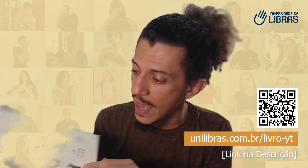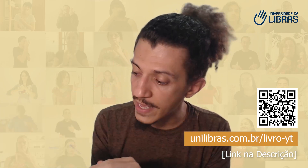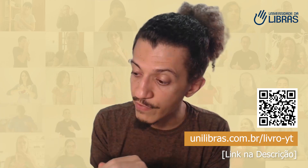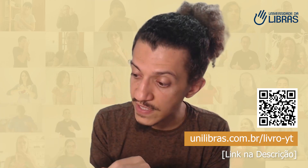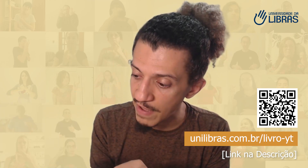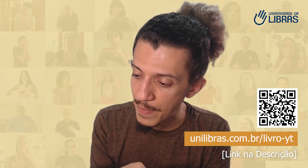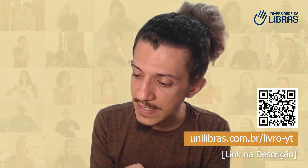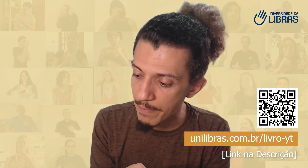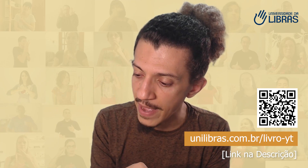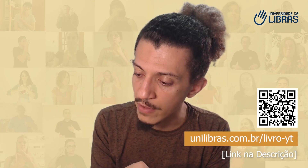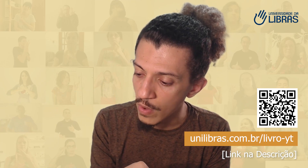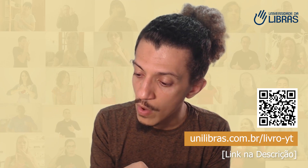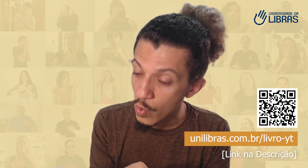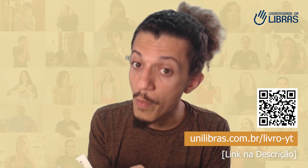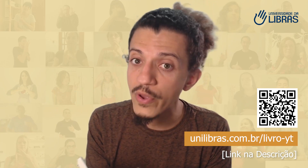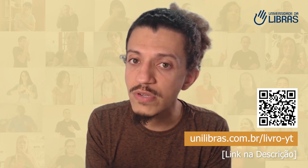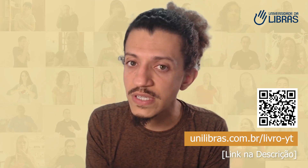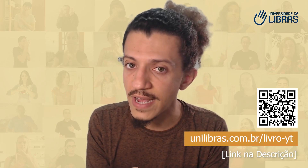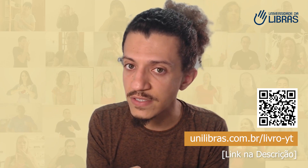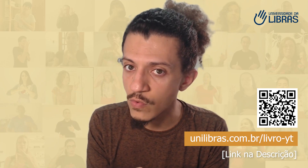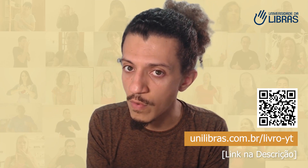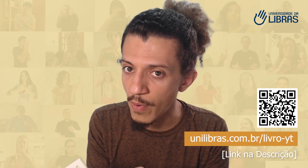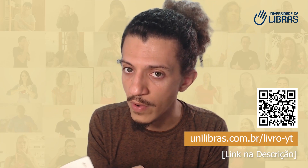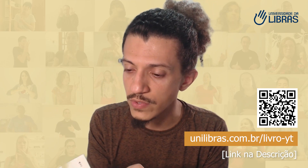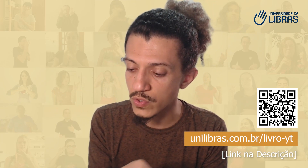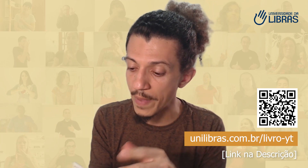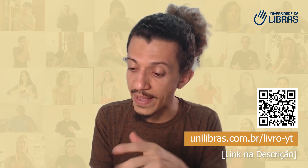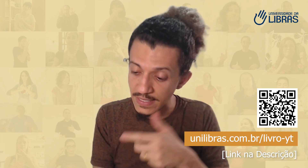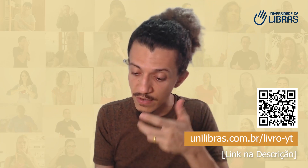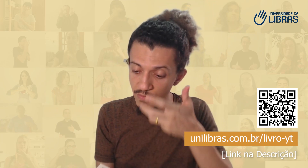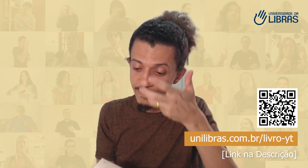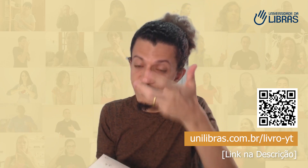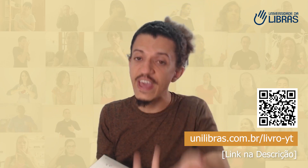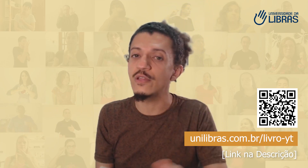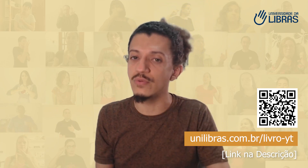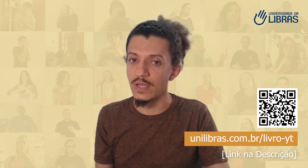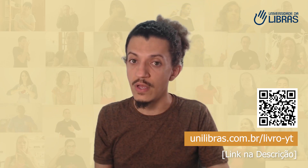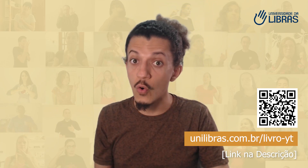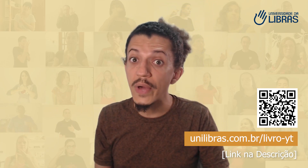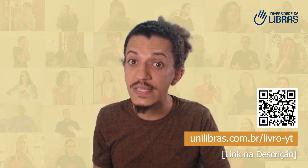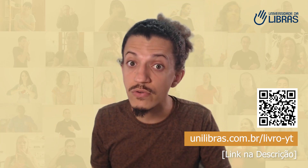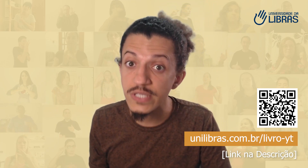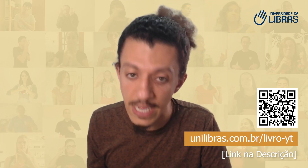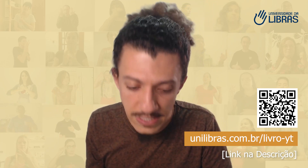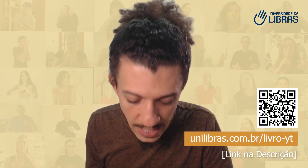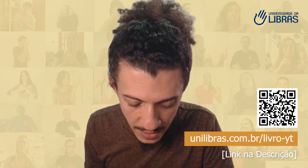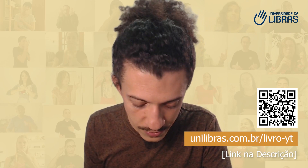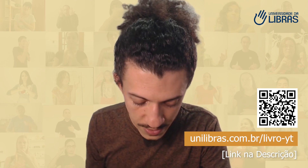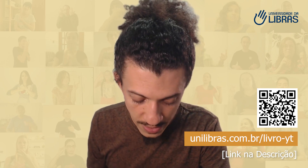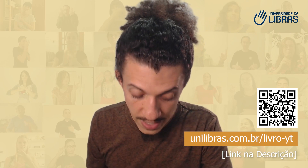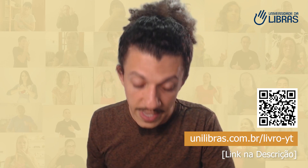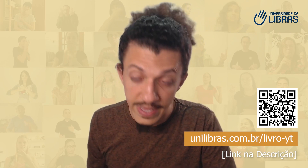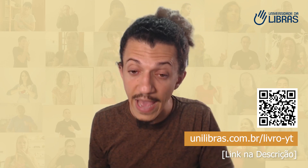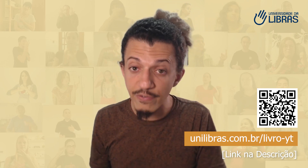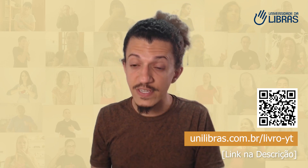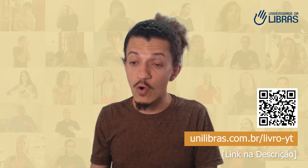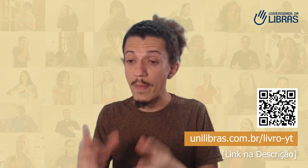em que você vai percebendo como que os sinais são compostos, como é que eles são feitos, como eles são sinalizados. E aí você